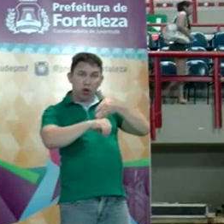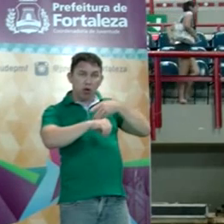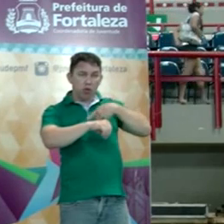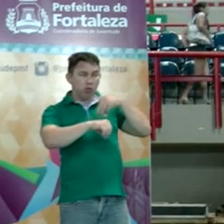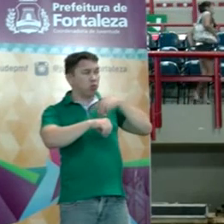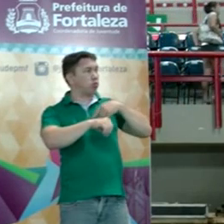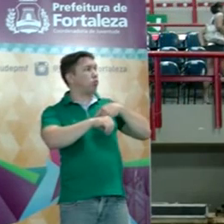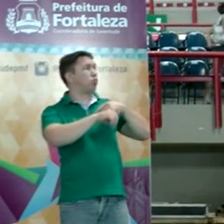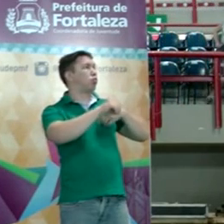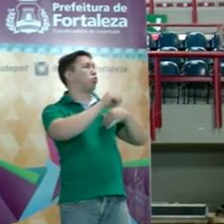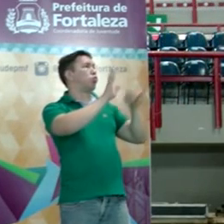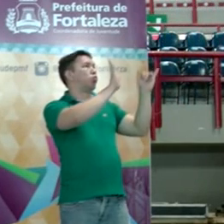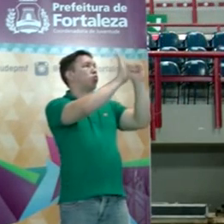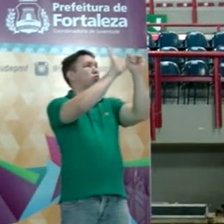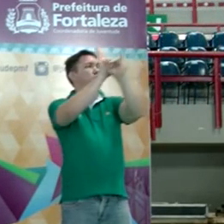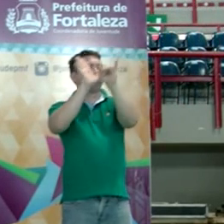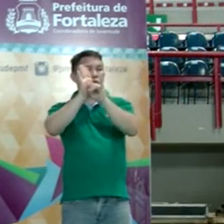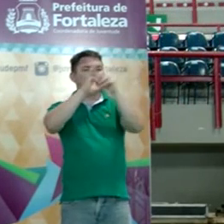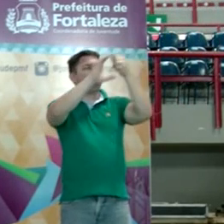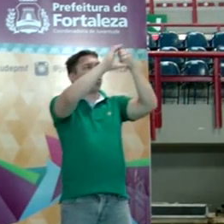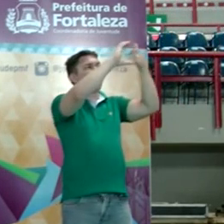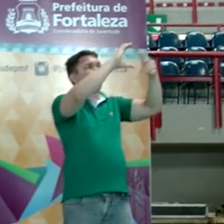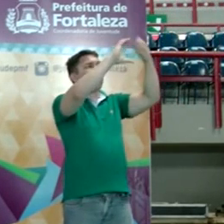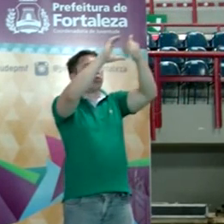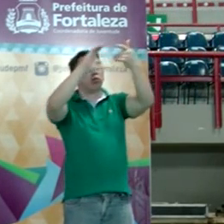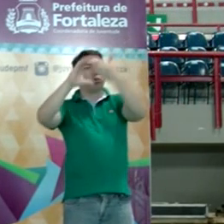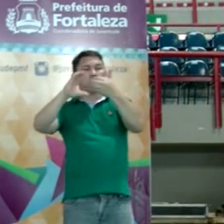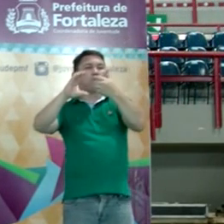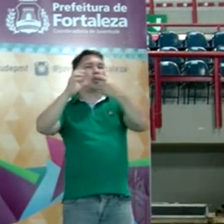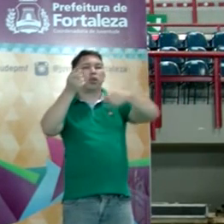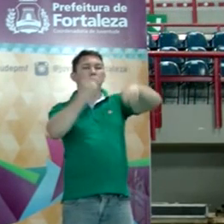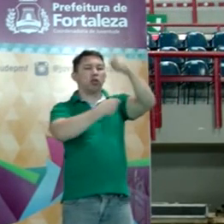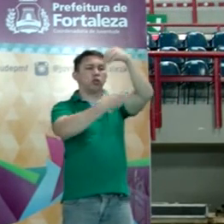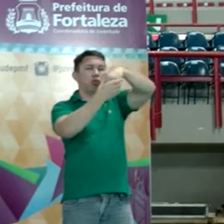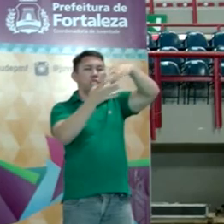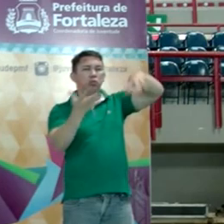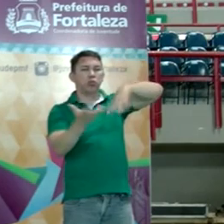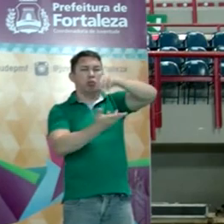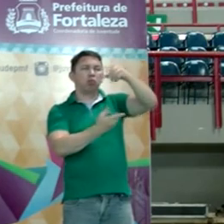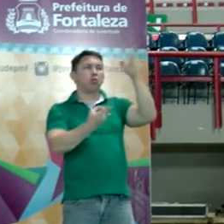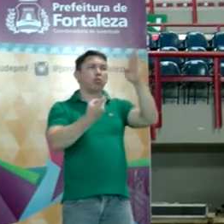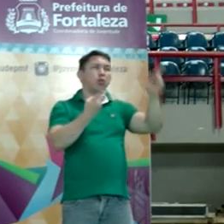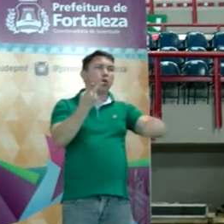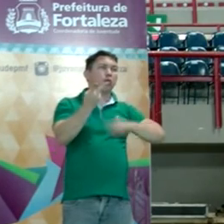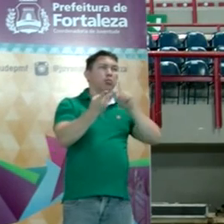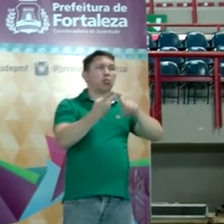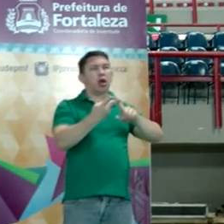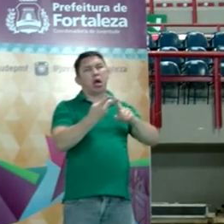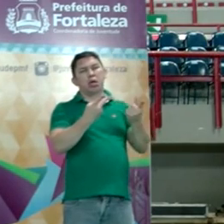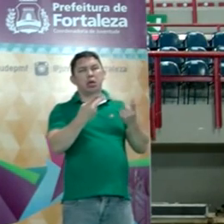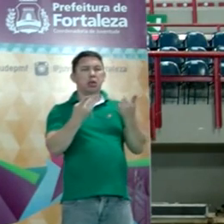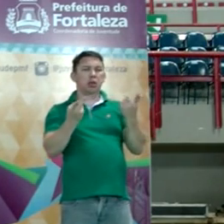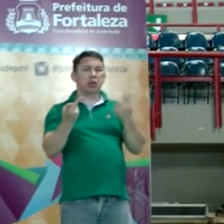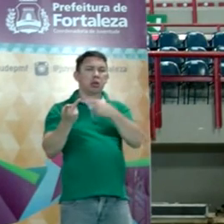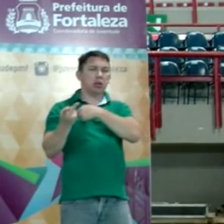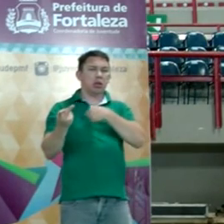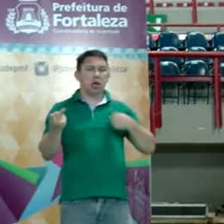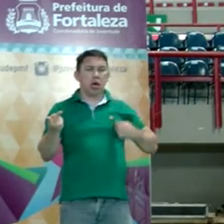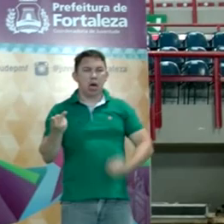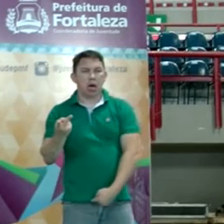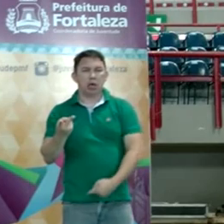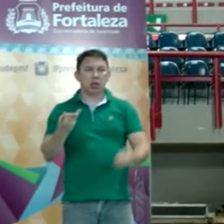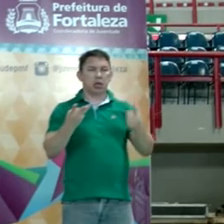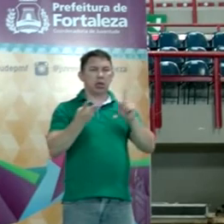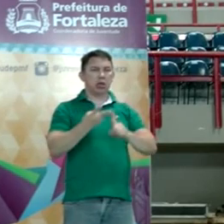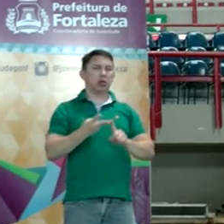com suas características específicas dentro da economia mundial. Nisso está o Brasil, nisso está a China e assim por